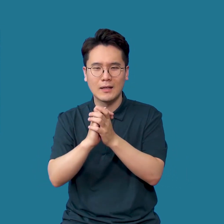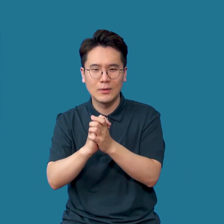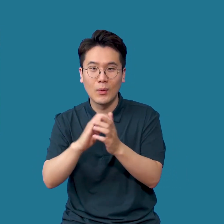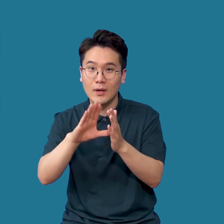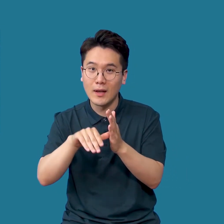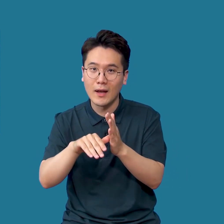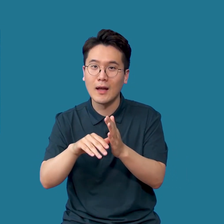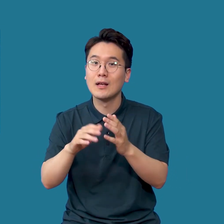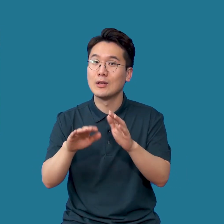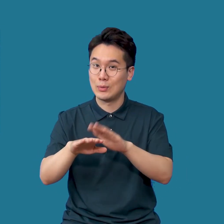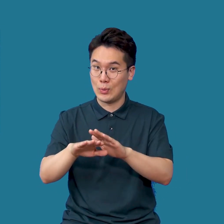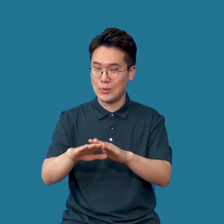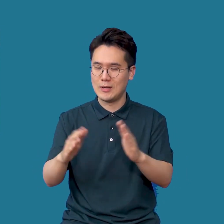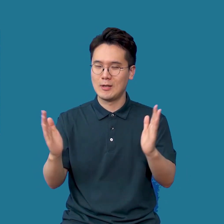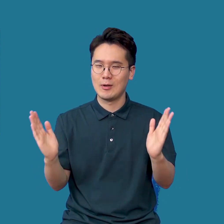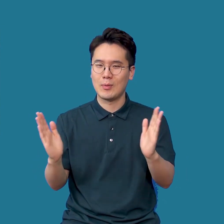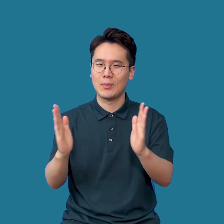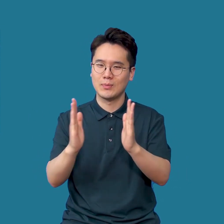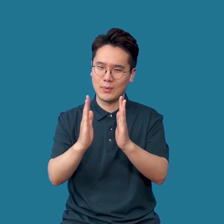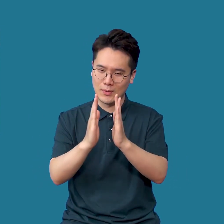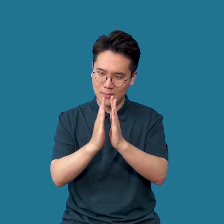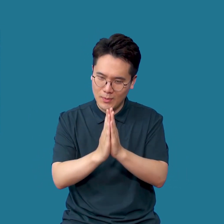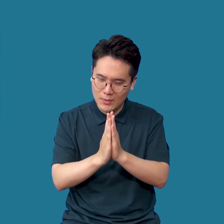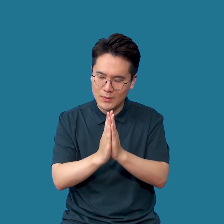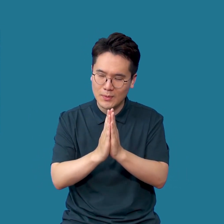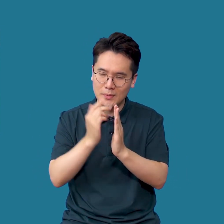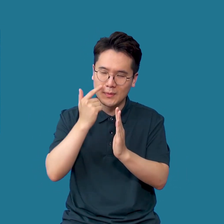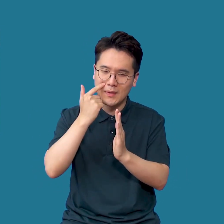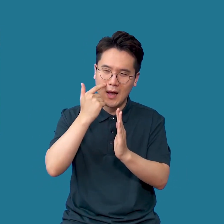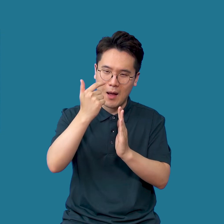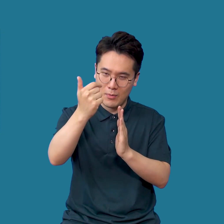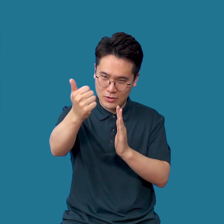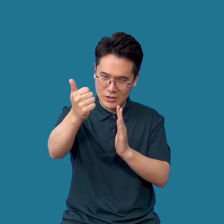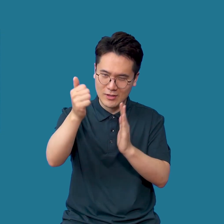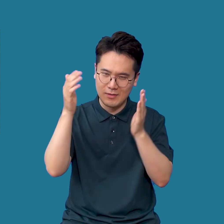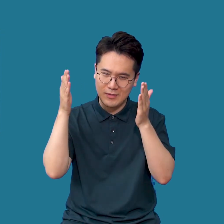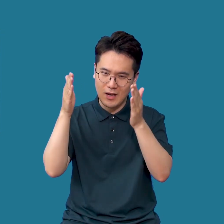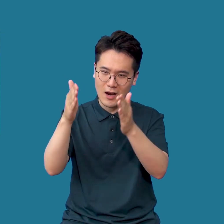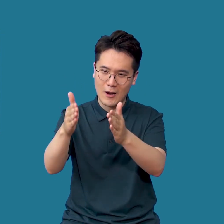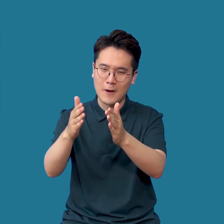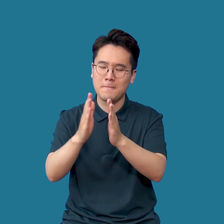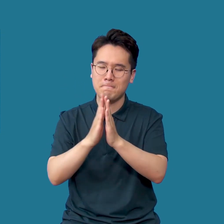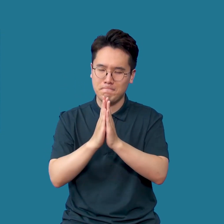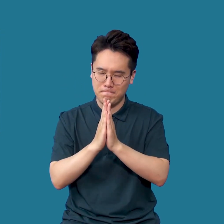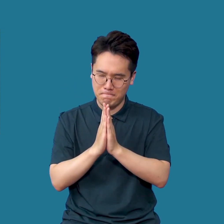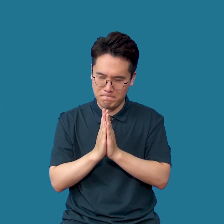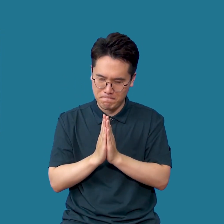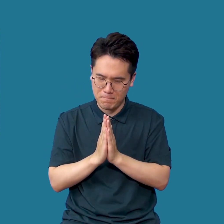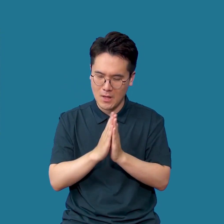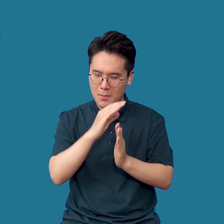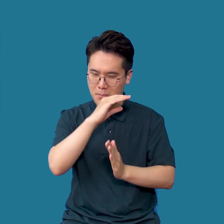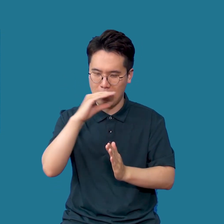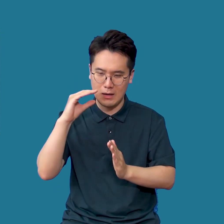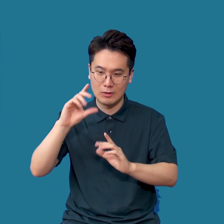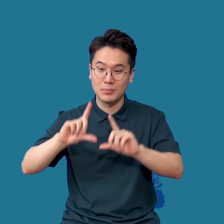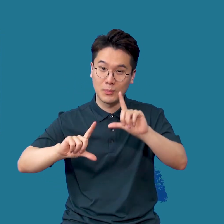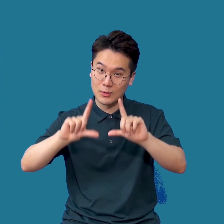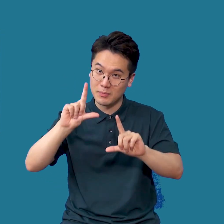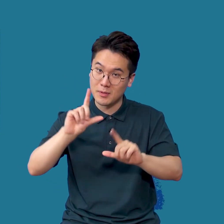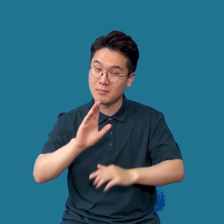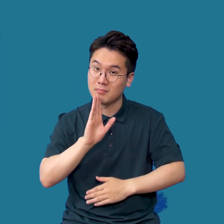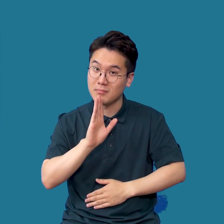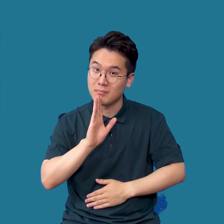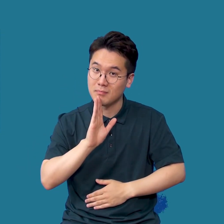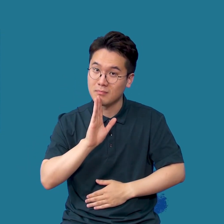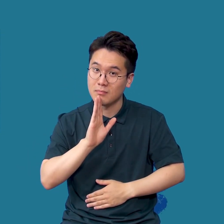이렇게 모아서 아버지를 바라보는 아주 경건하고 공손한 장면, 기도의 이미지지요. 기도가